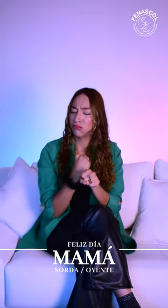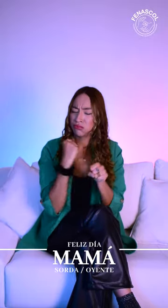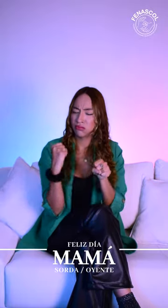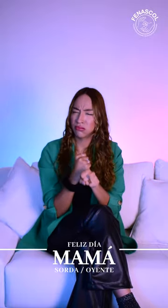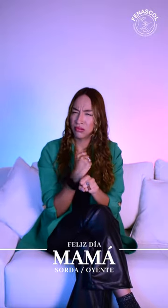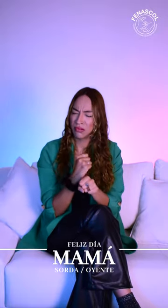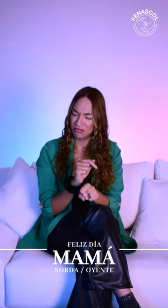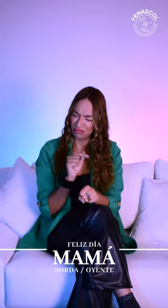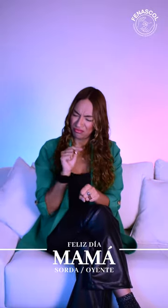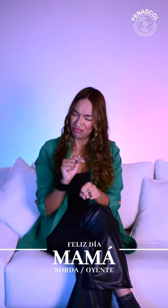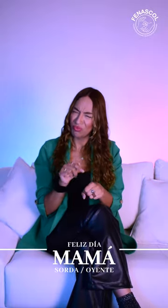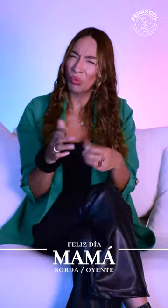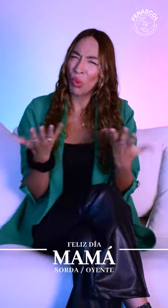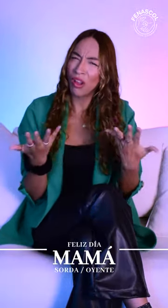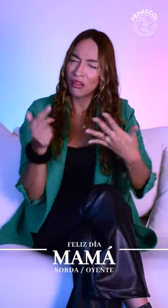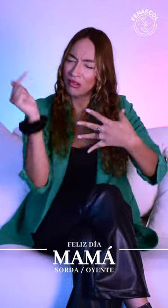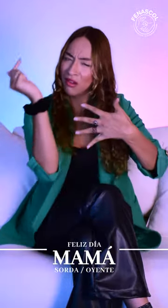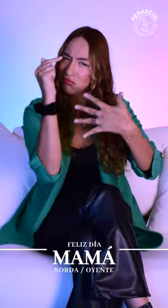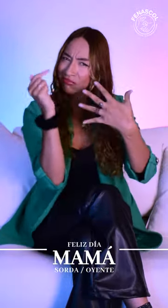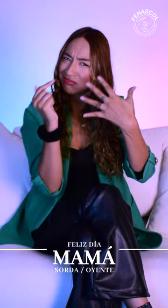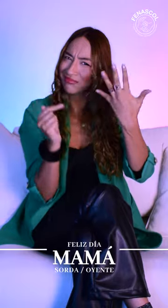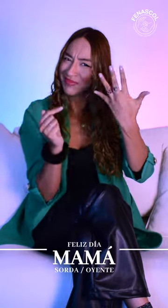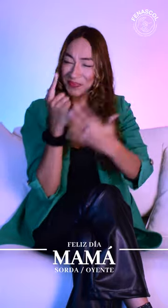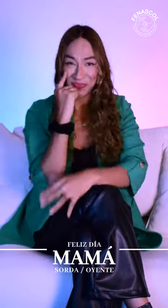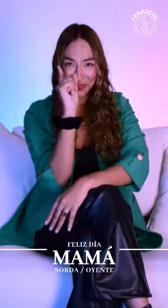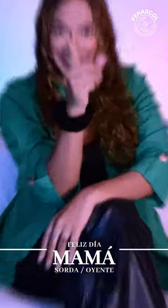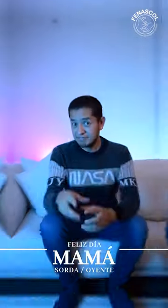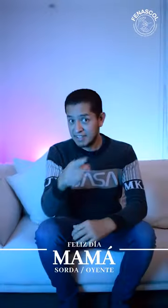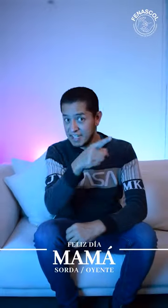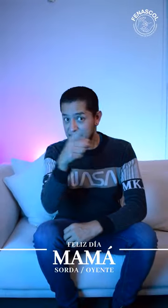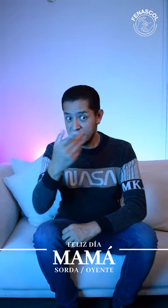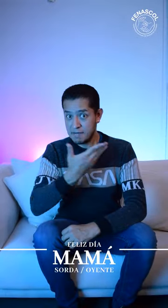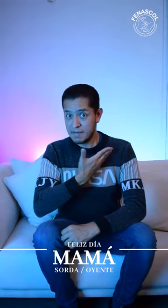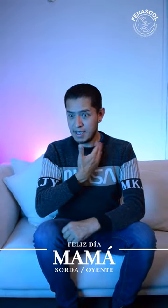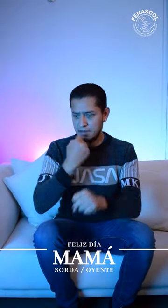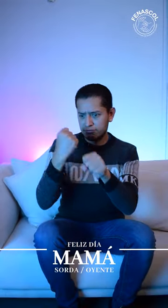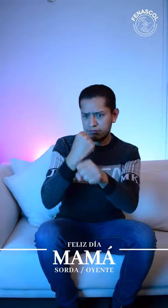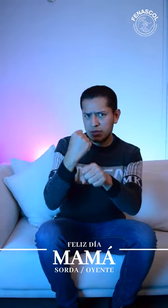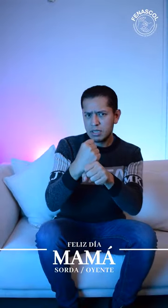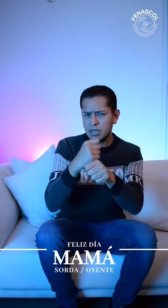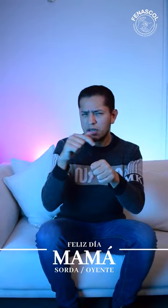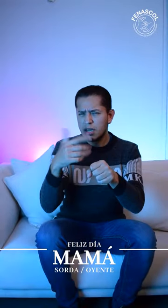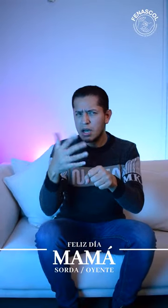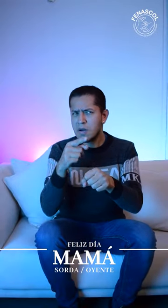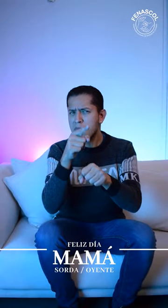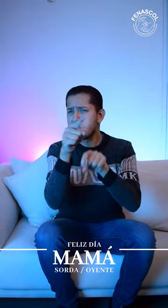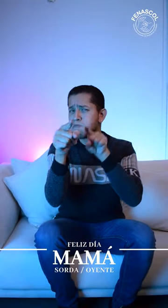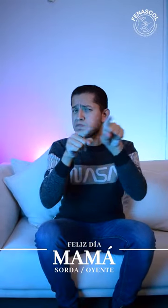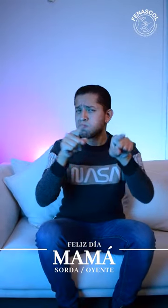profesiones Cuáles son estas profesiones eres una madre